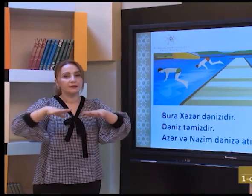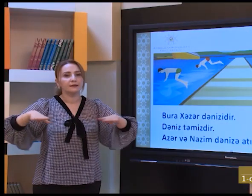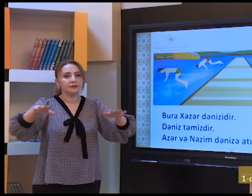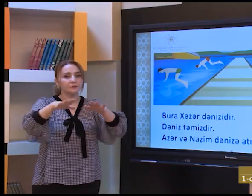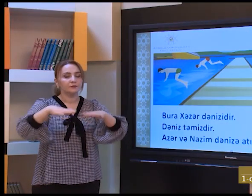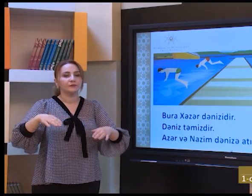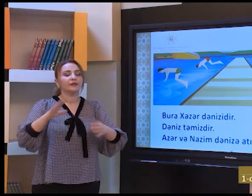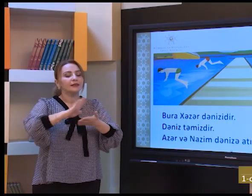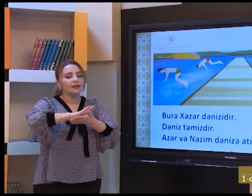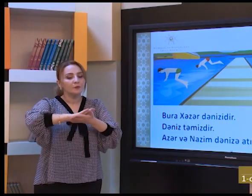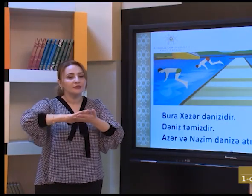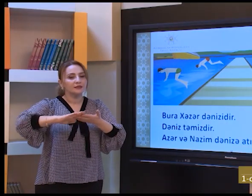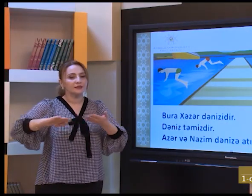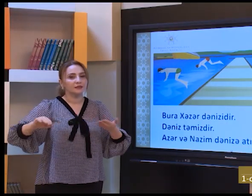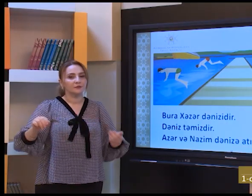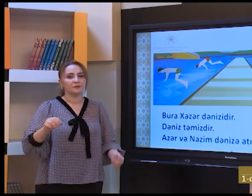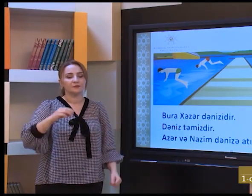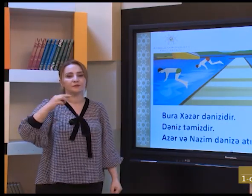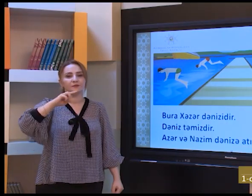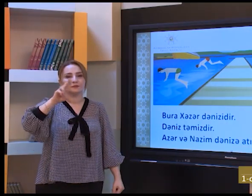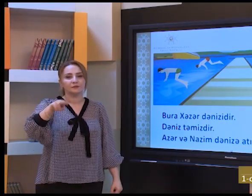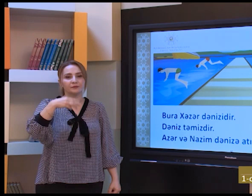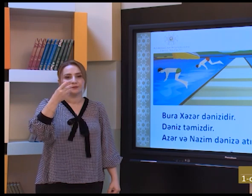Dəniz təmizdir.